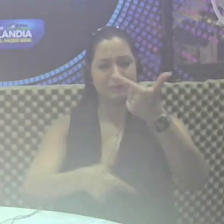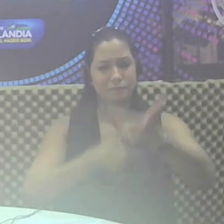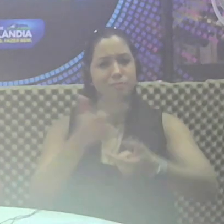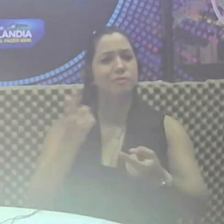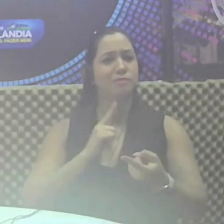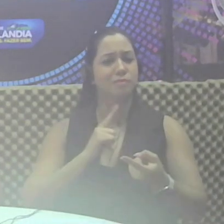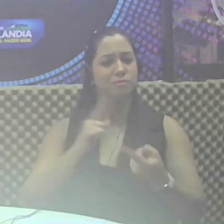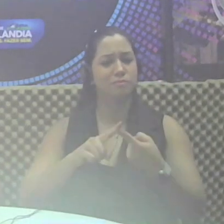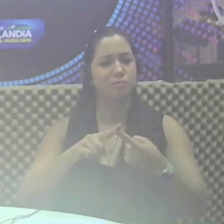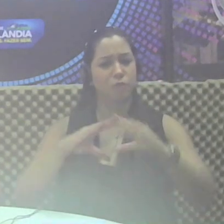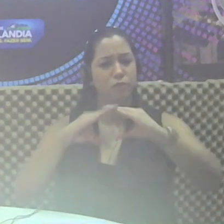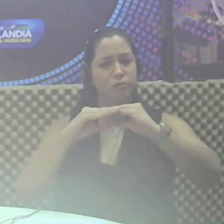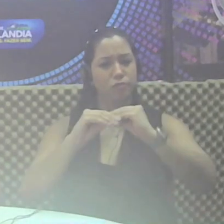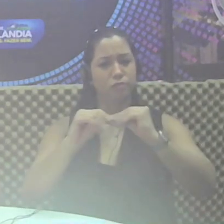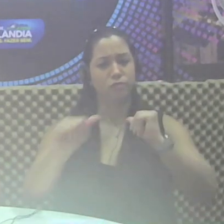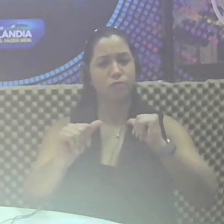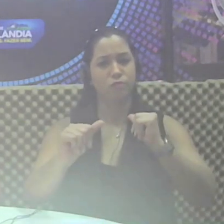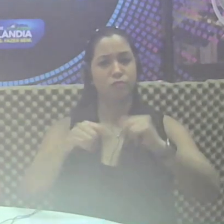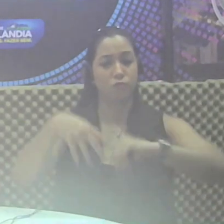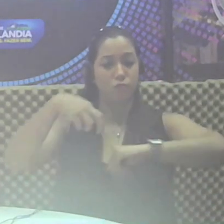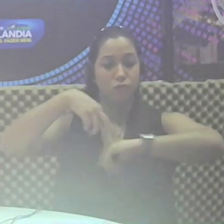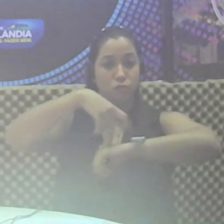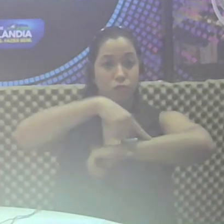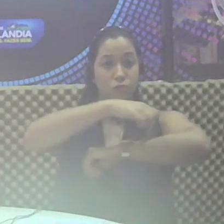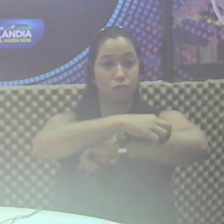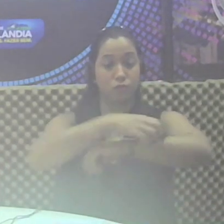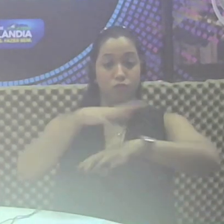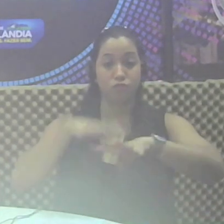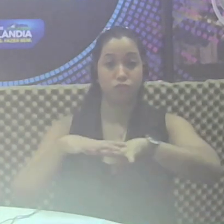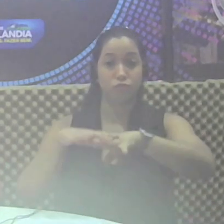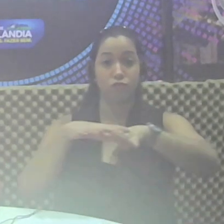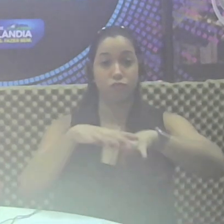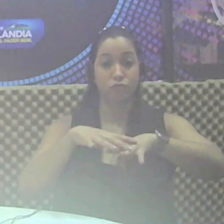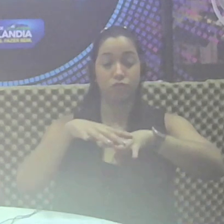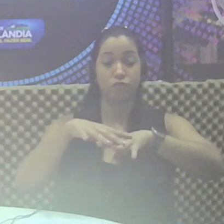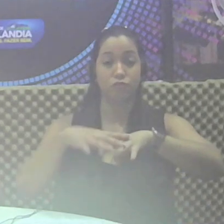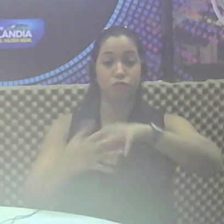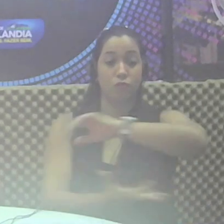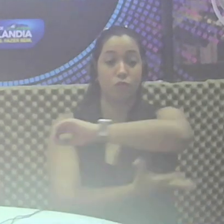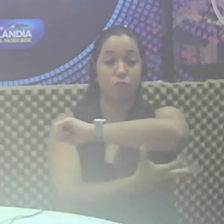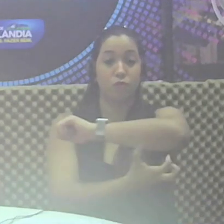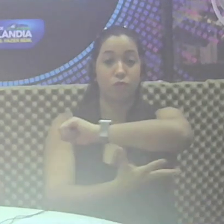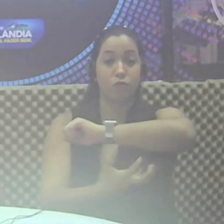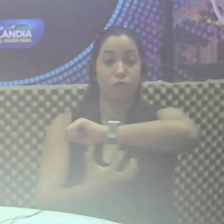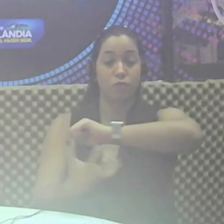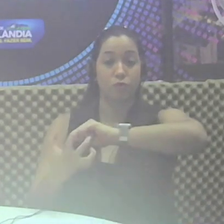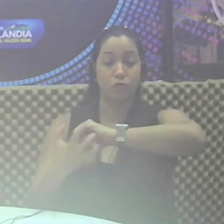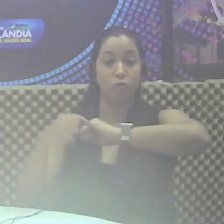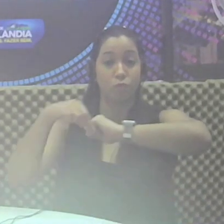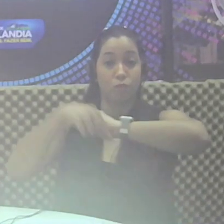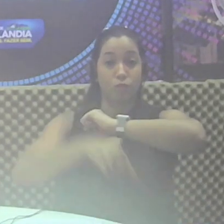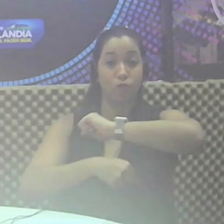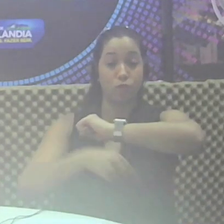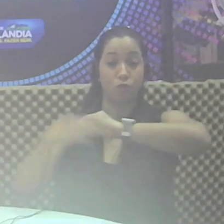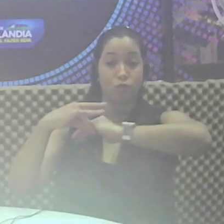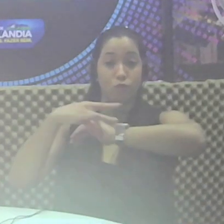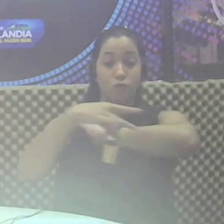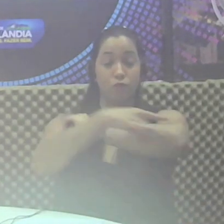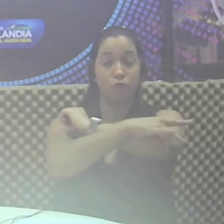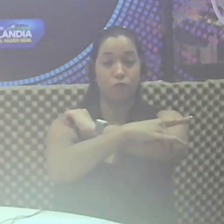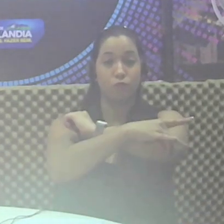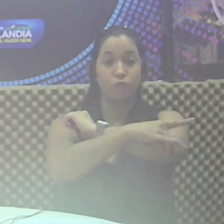envolveram aterro, implantação de meio-fio, sarjeta, boca de lobo, rede de drenagem profunda e pavimentação